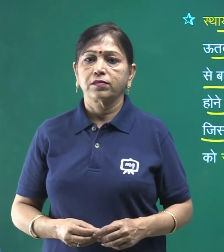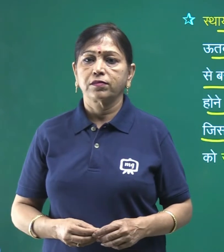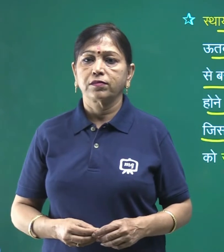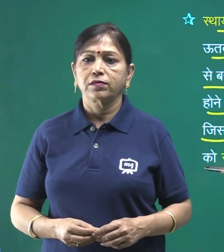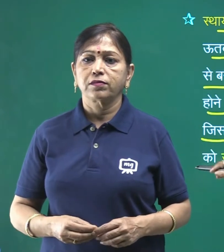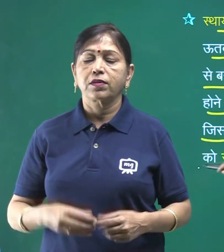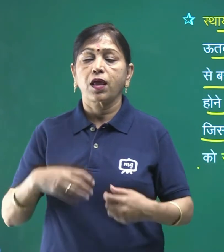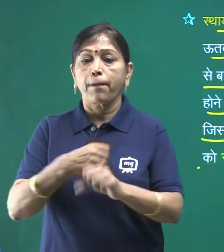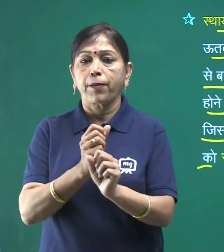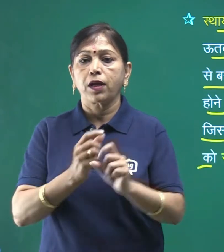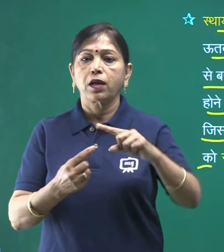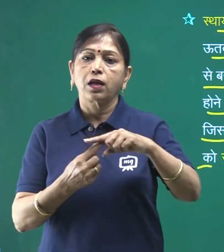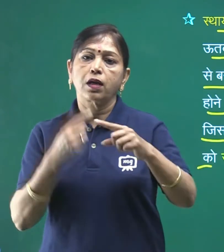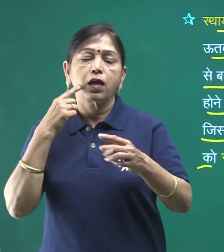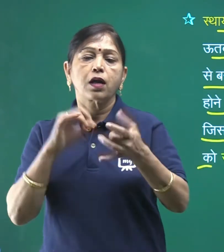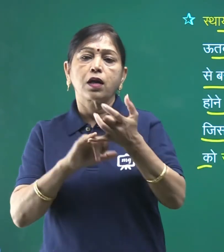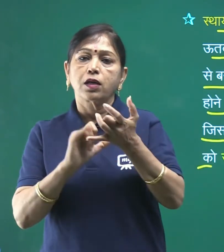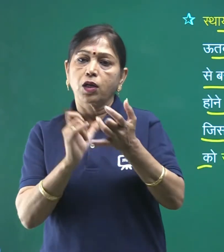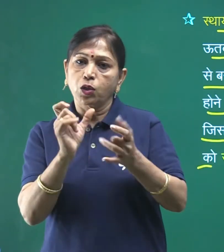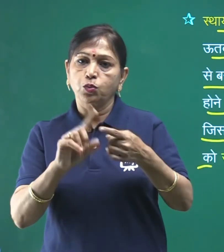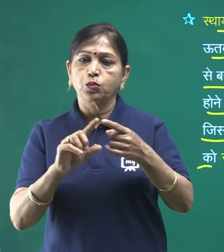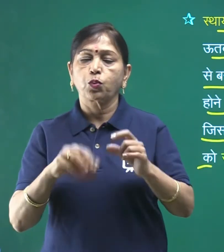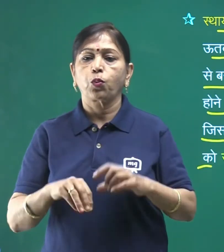बने उत्तकों को